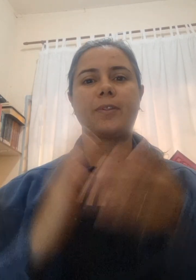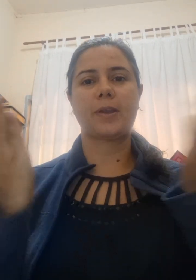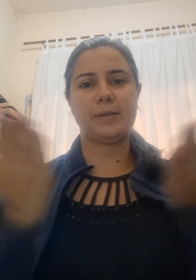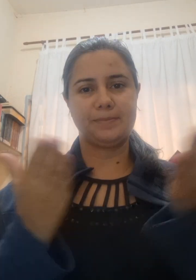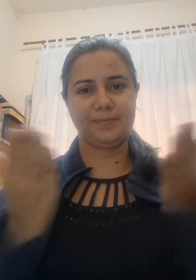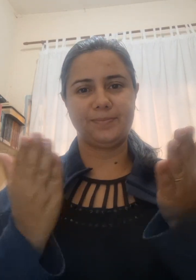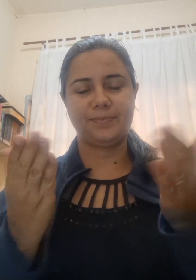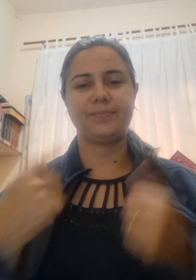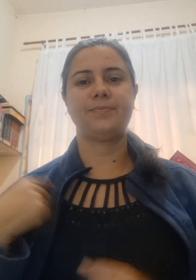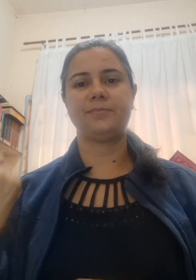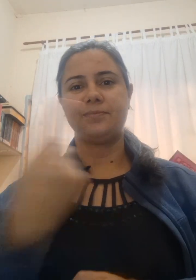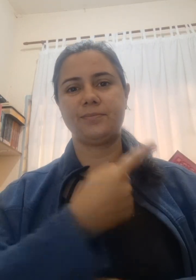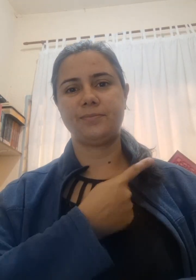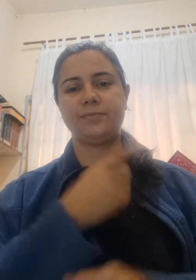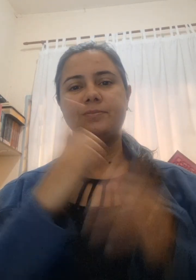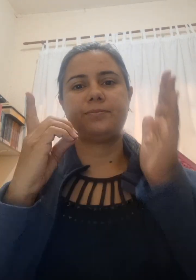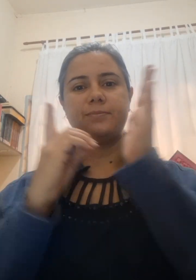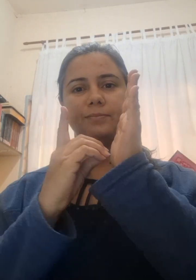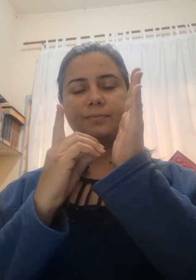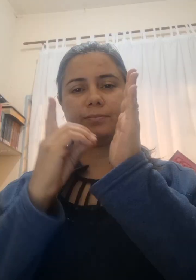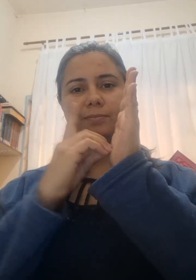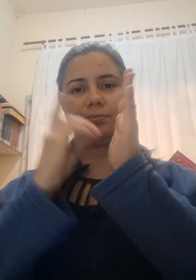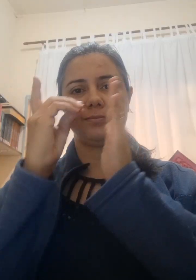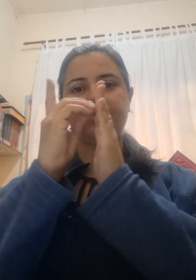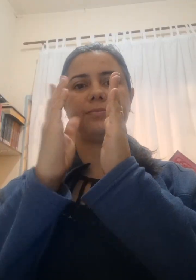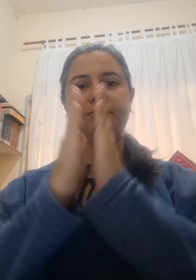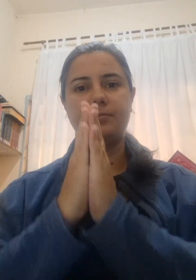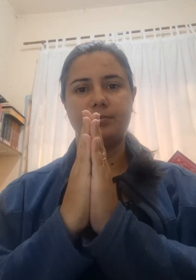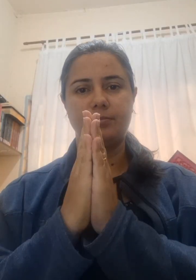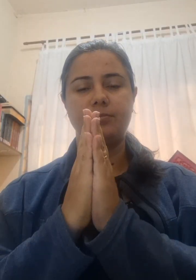Olá, bom dia. Hoje o nosso devocional